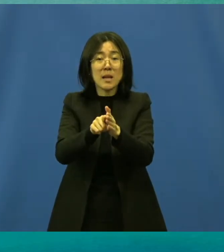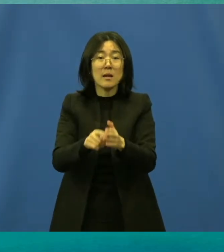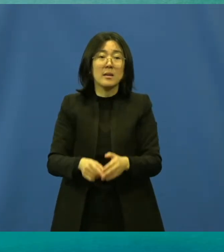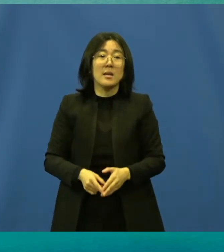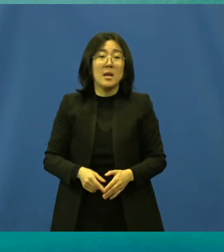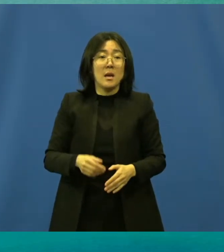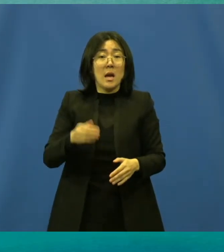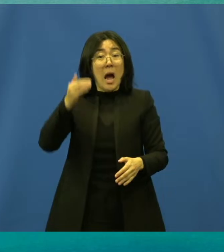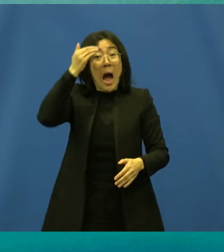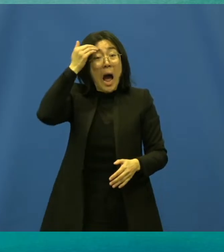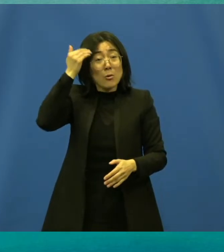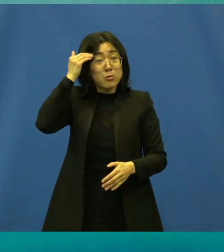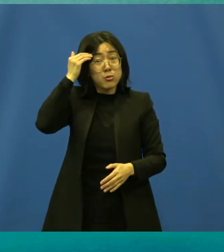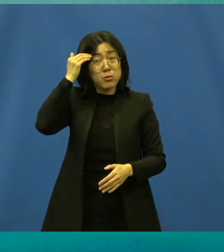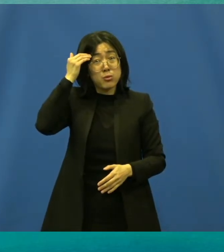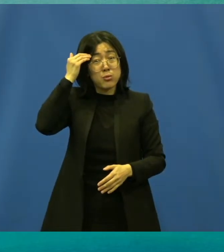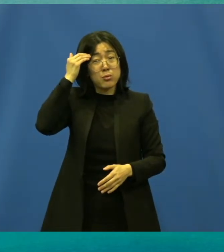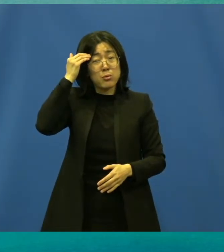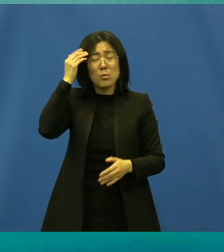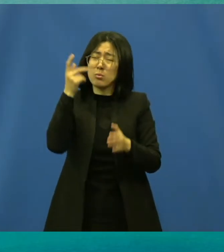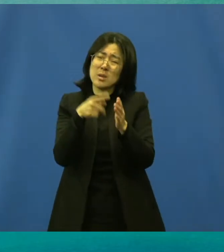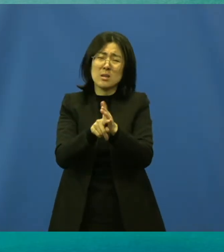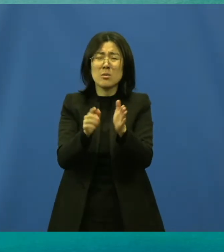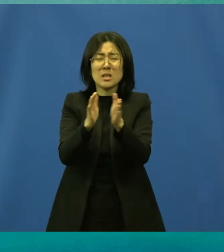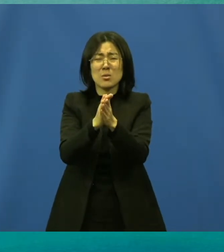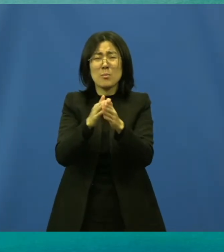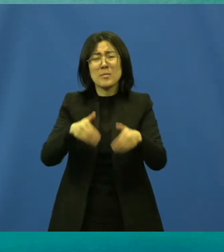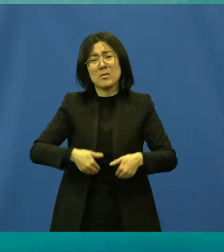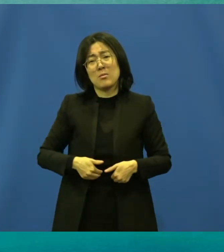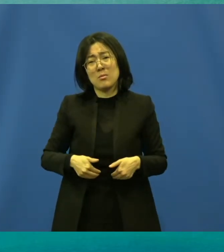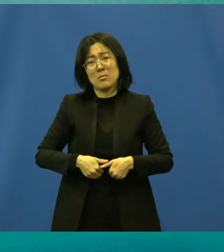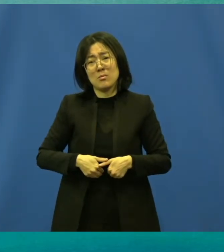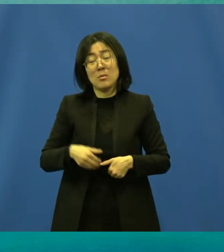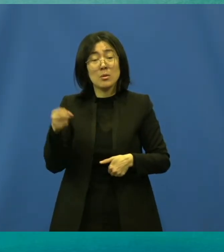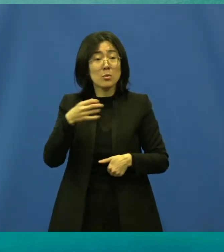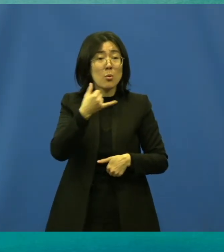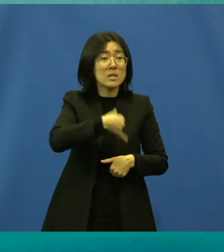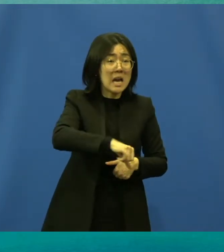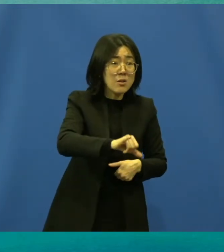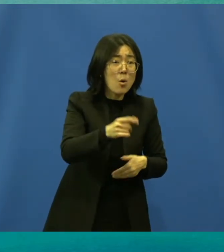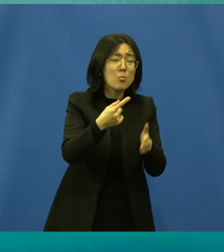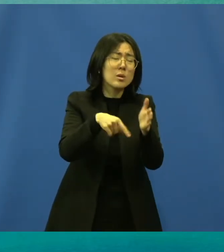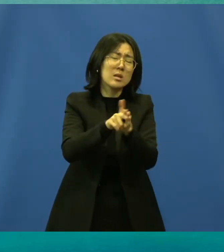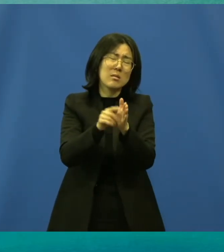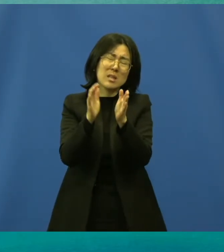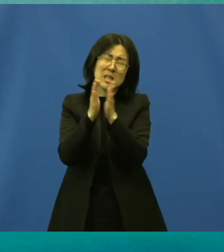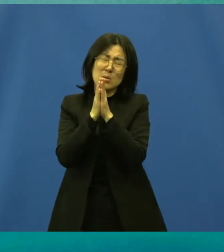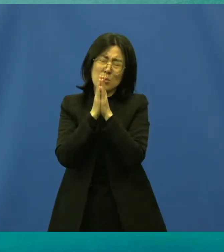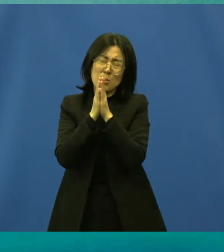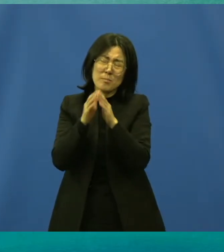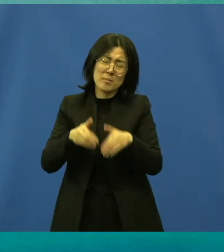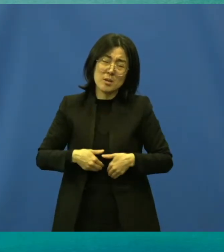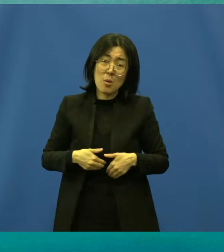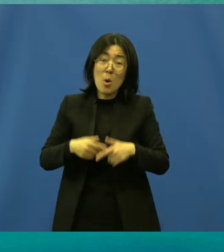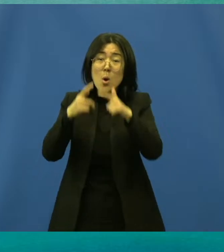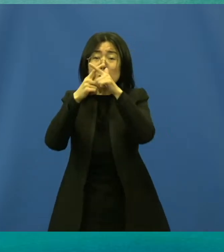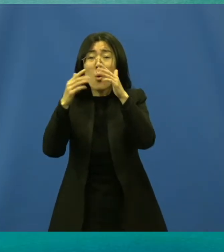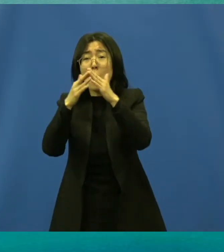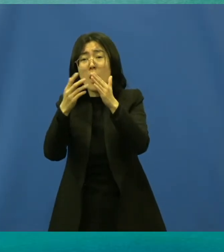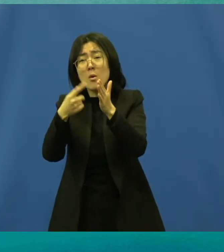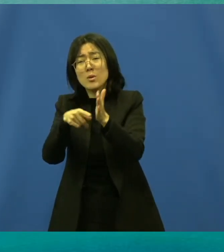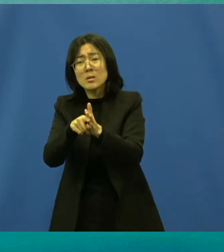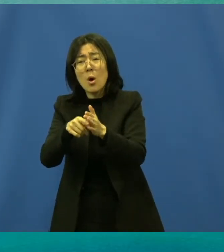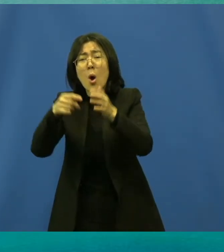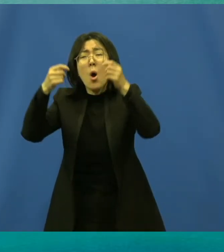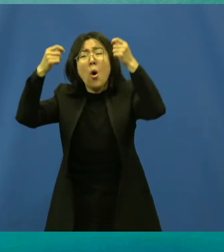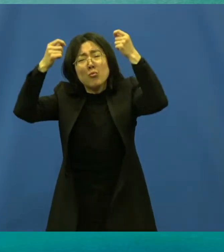위해서도 여러분들 기도해 주시고 우리의 자녀들을 위해서 울며 기도하시고 교회를 위하여 울며